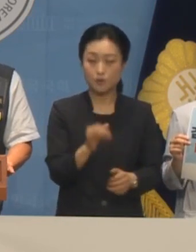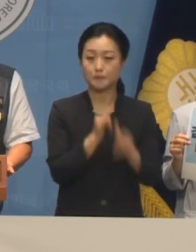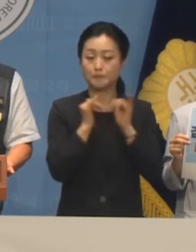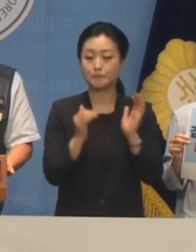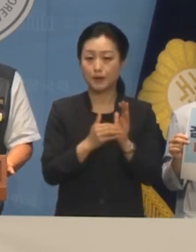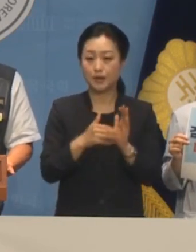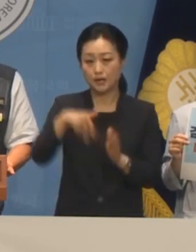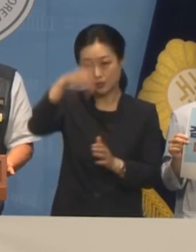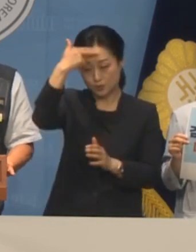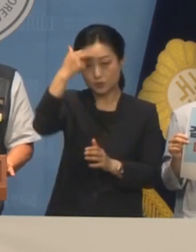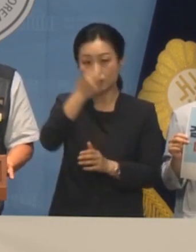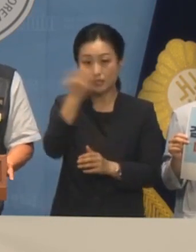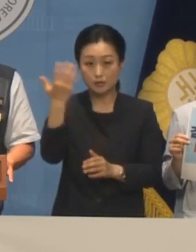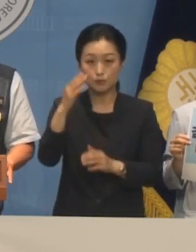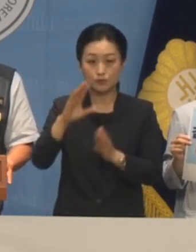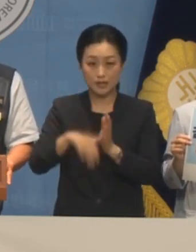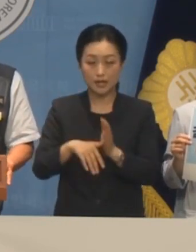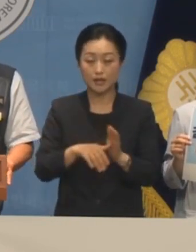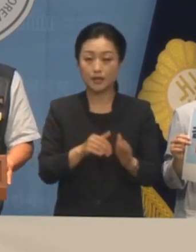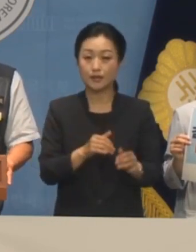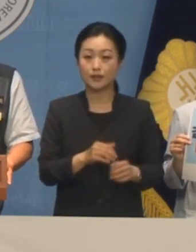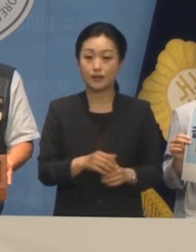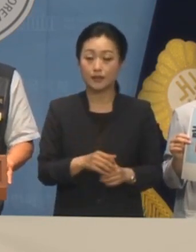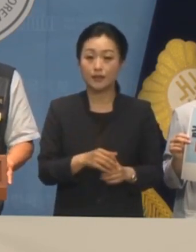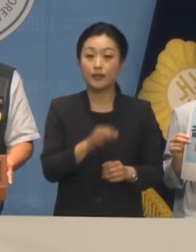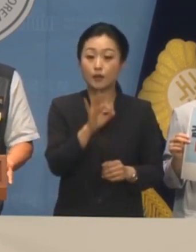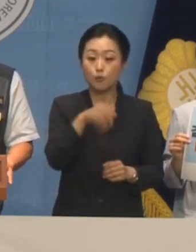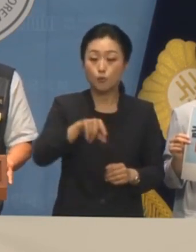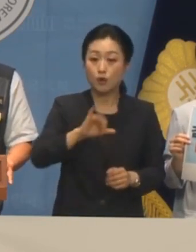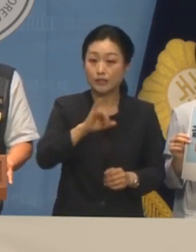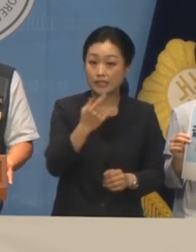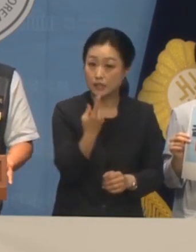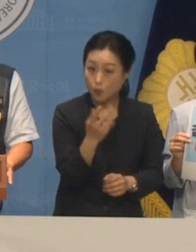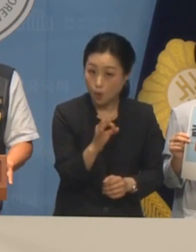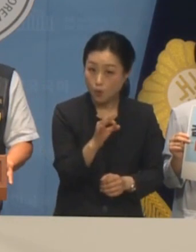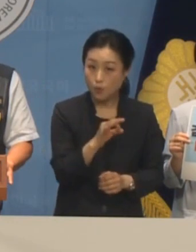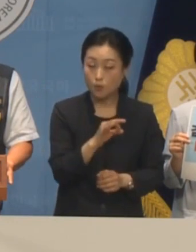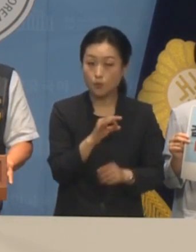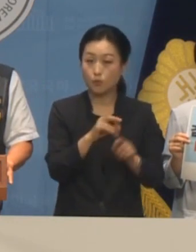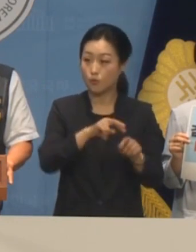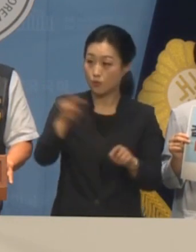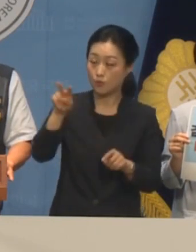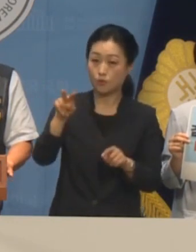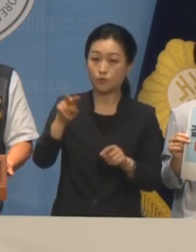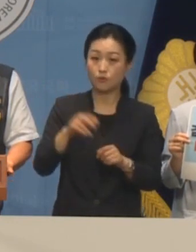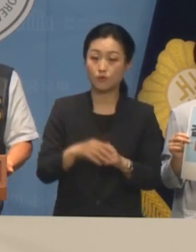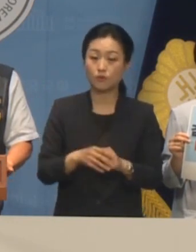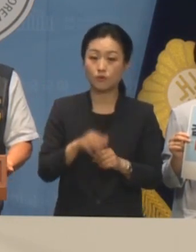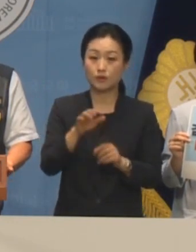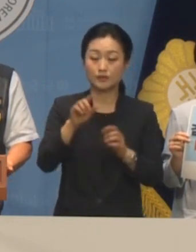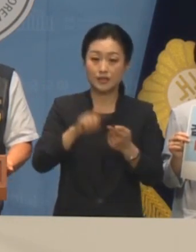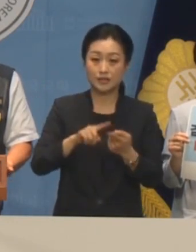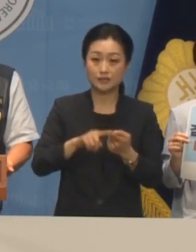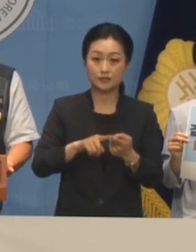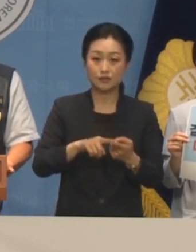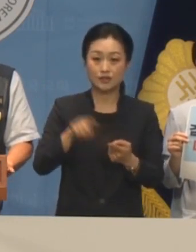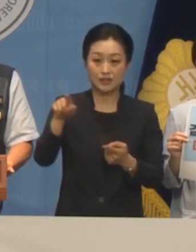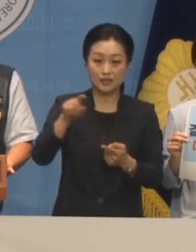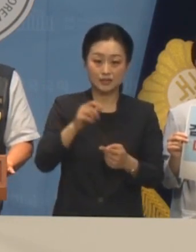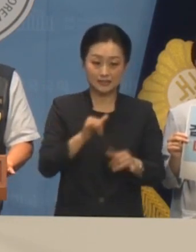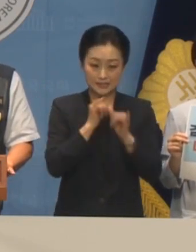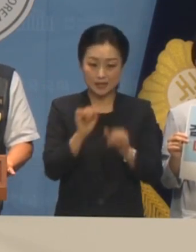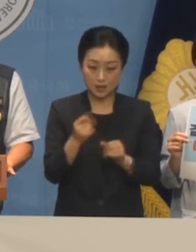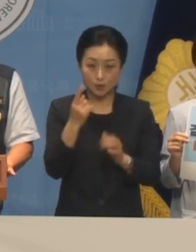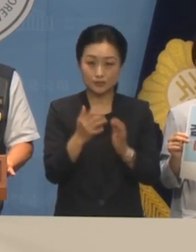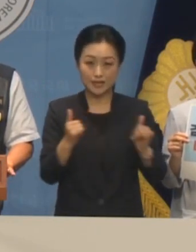조선 일부가 분신 오역을 제기했고 은용 장관 넘은 열사의 투쟁 동력으로 삼으려고 했다는 말까지 했습니다 김문수